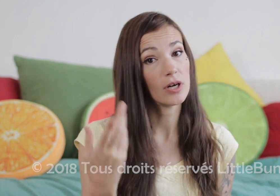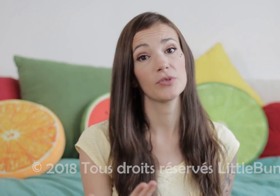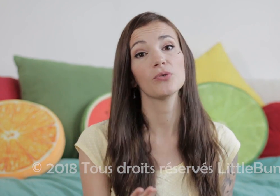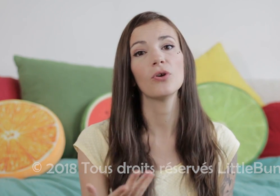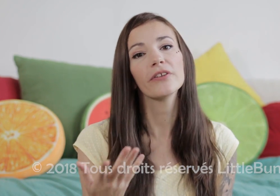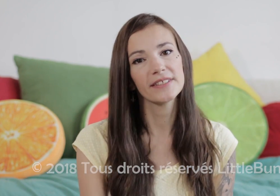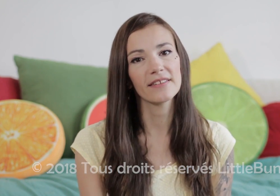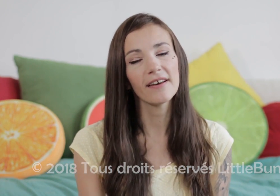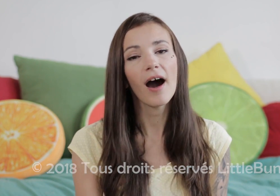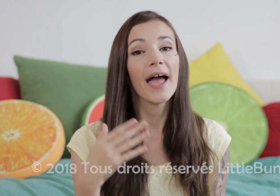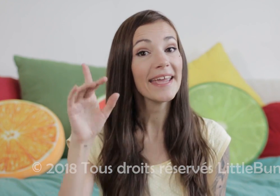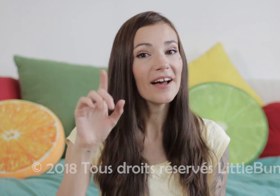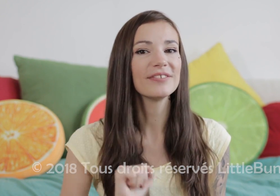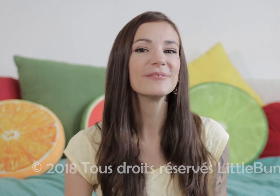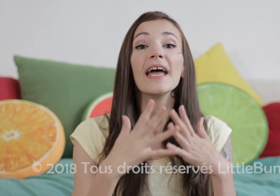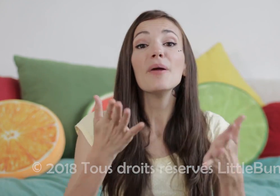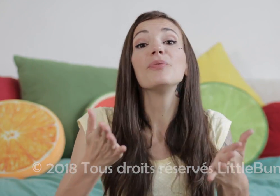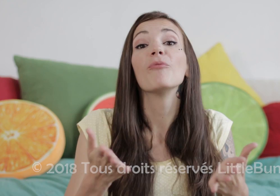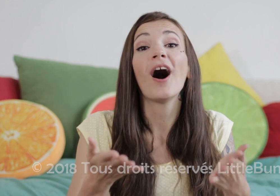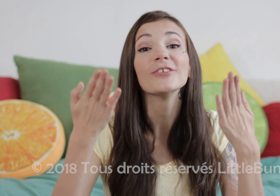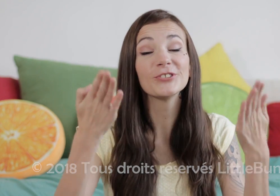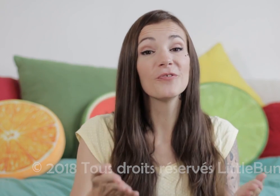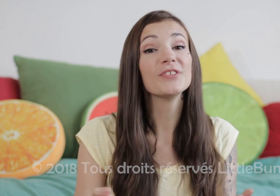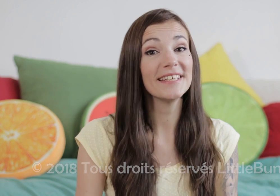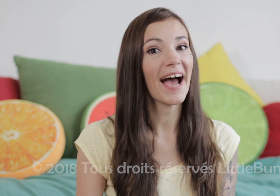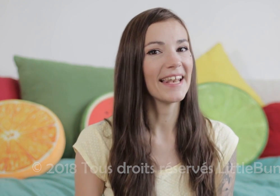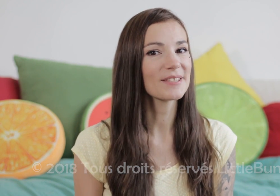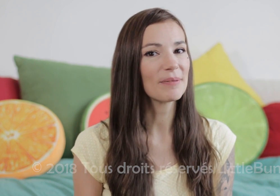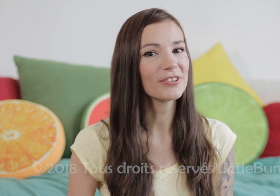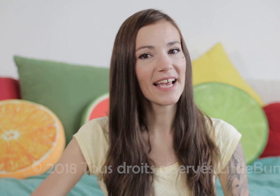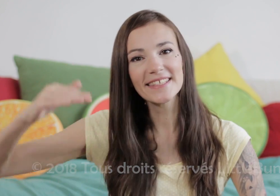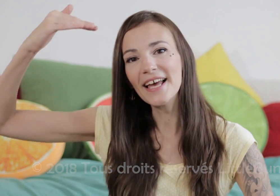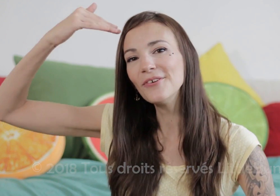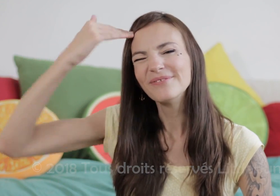sur l'ordinateur et à vie. Et puis moi, je vous dis à la semaine prochaine. Salut!